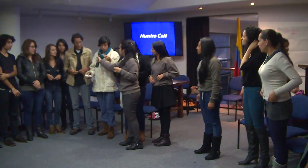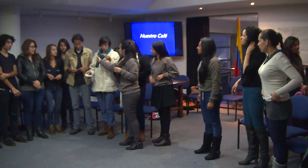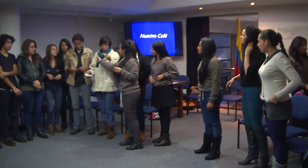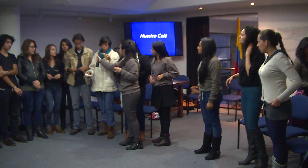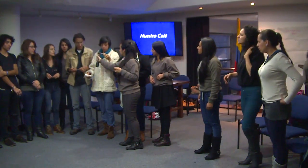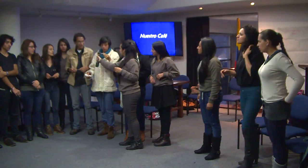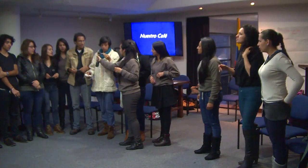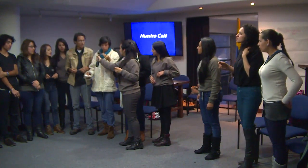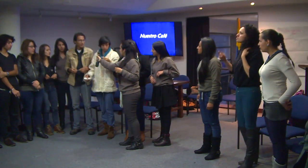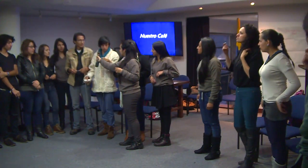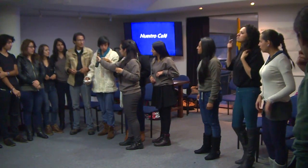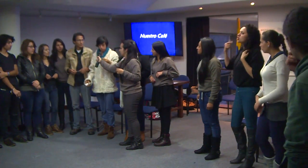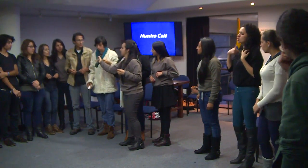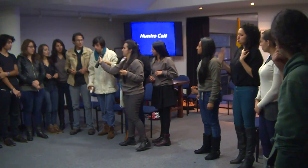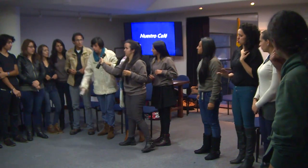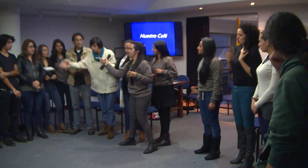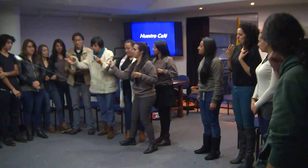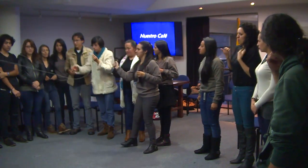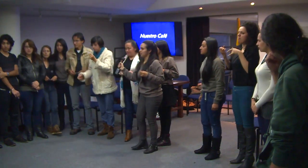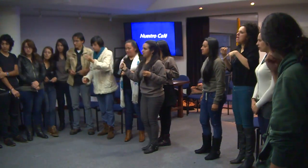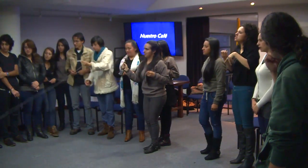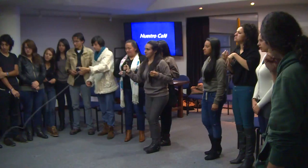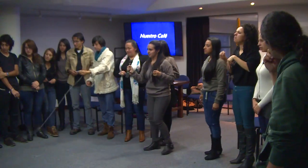Soy maestro para comprender.